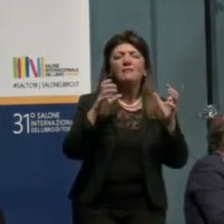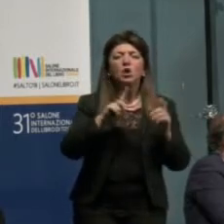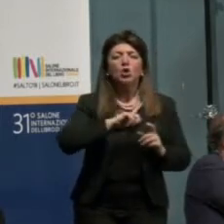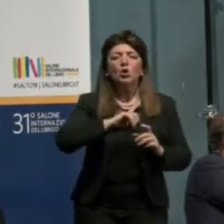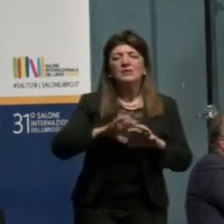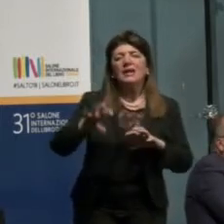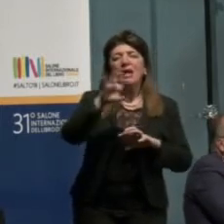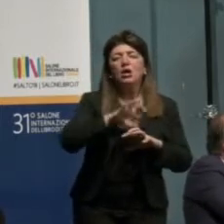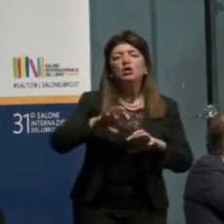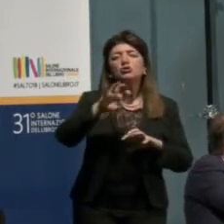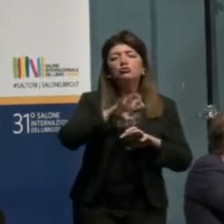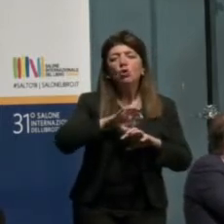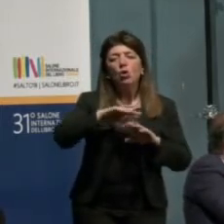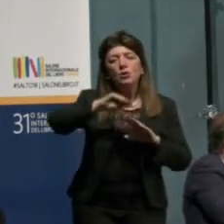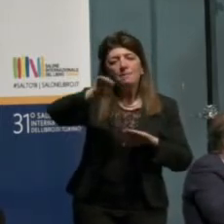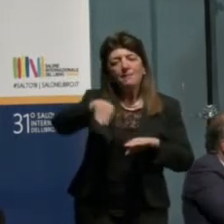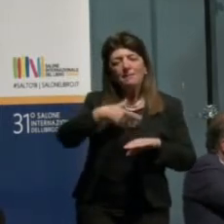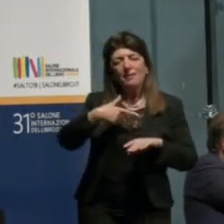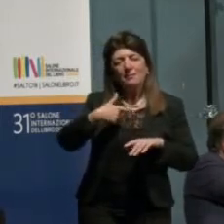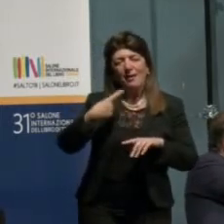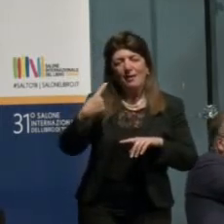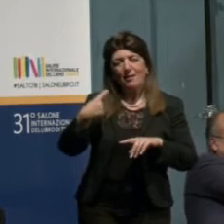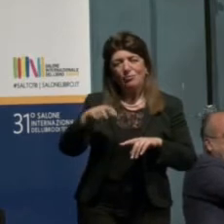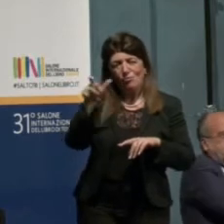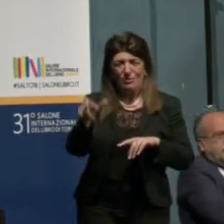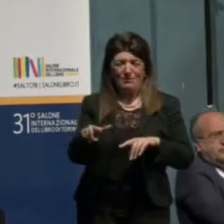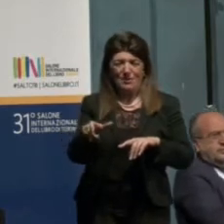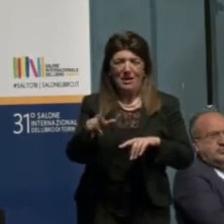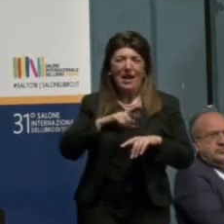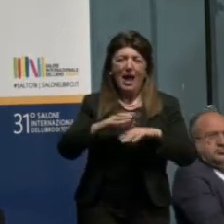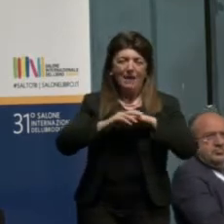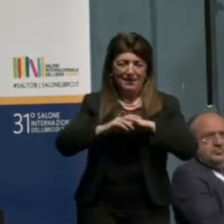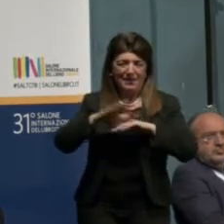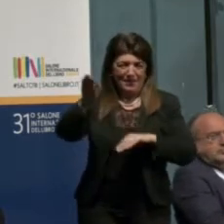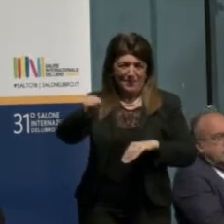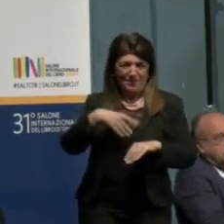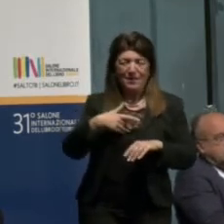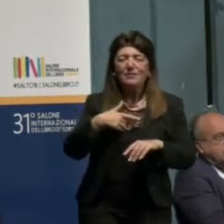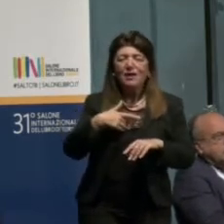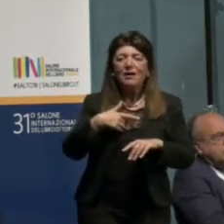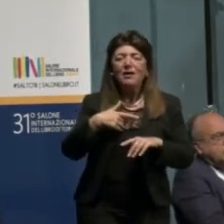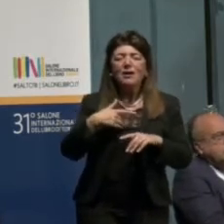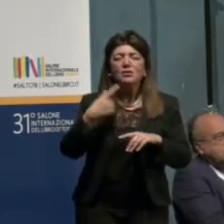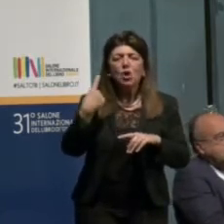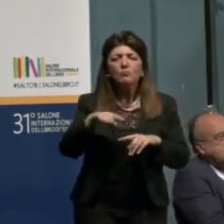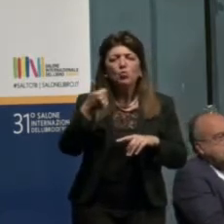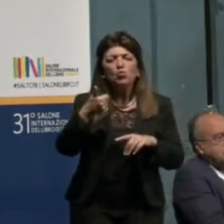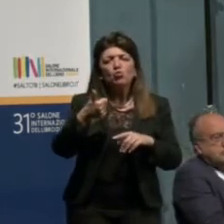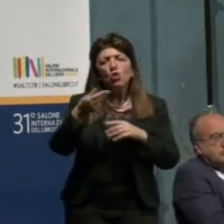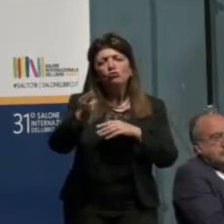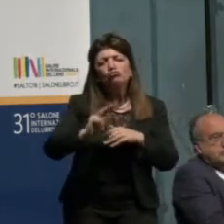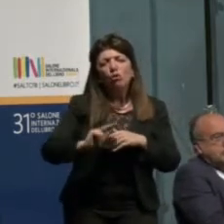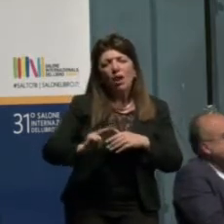regione me l'ha mandato una delle mie diciamo amiche e dove un giornalista molto